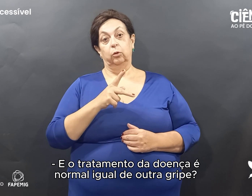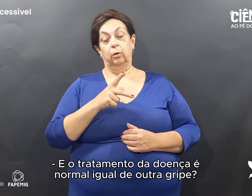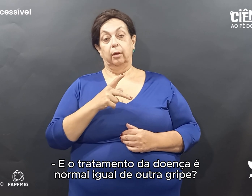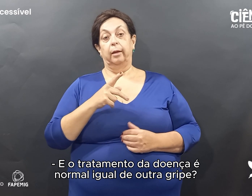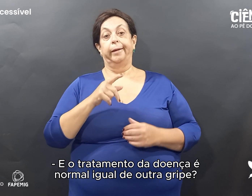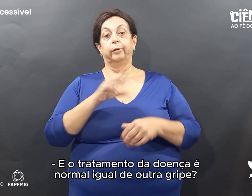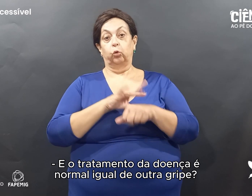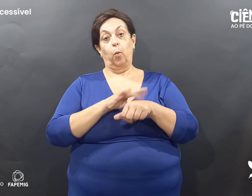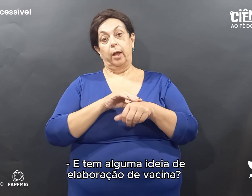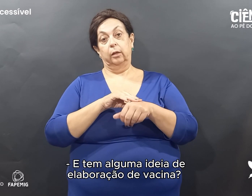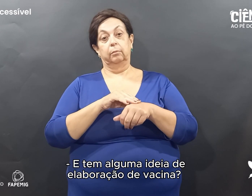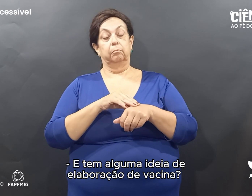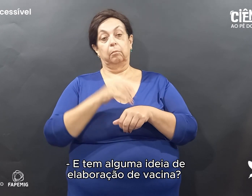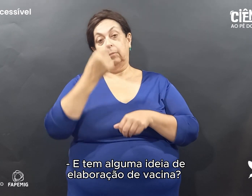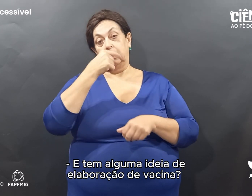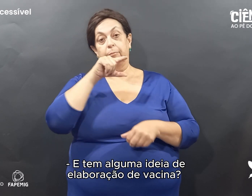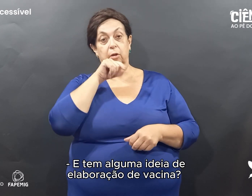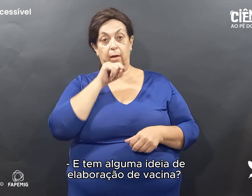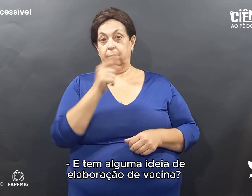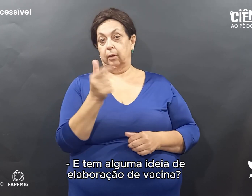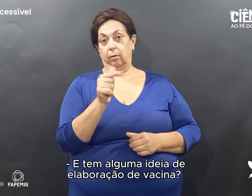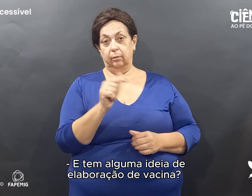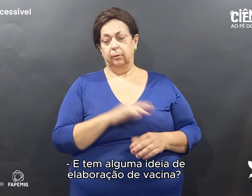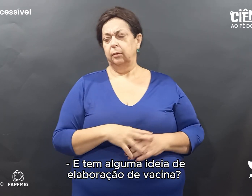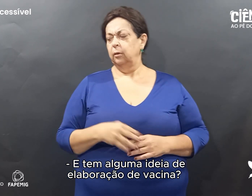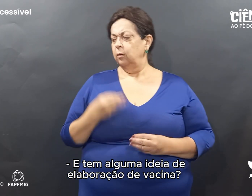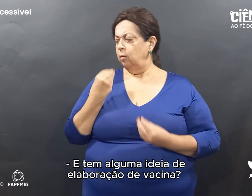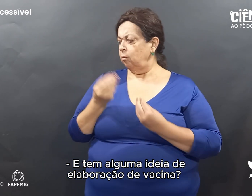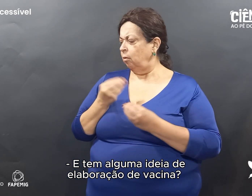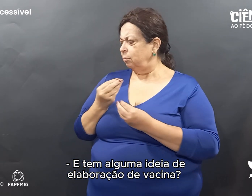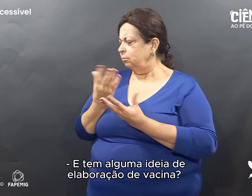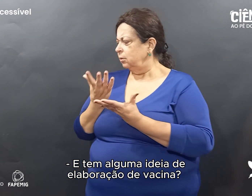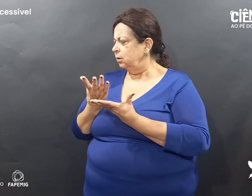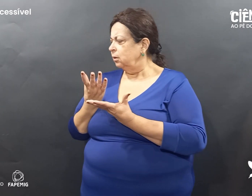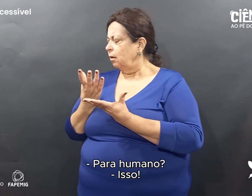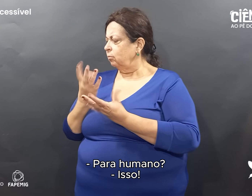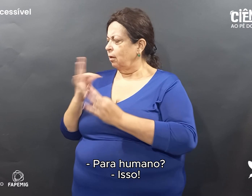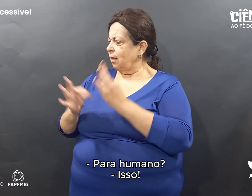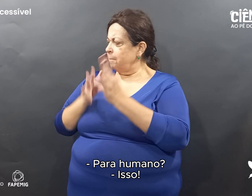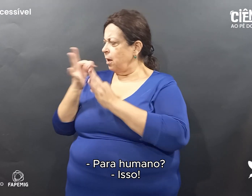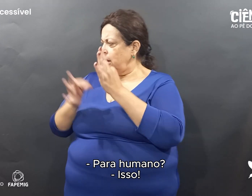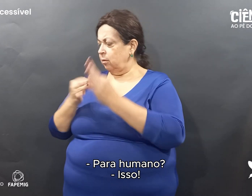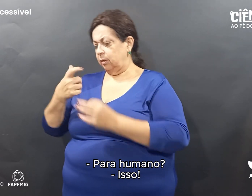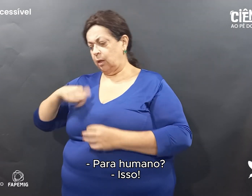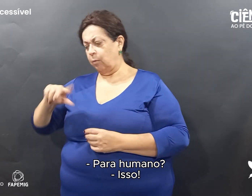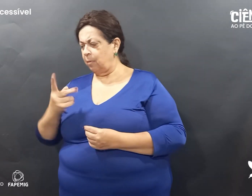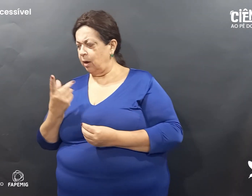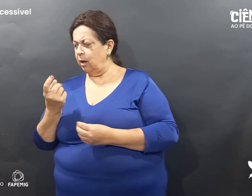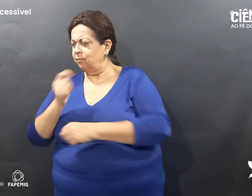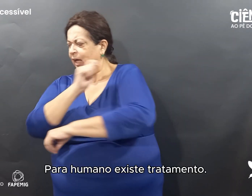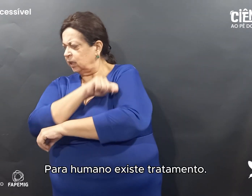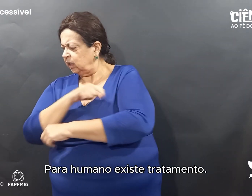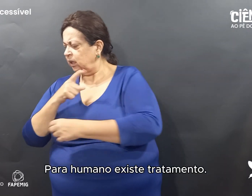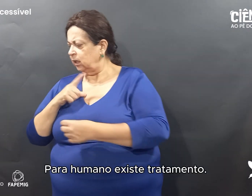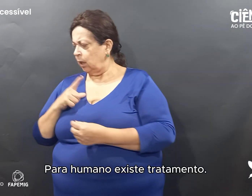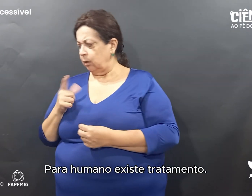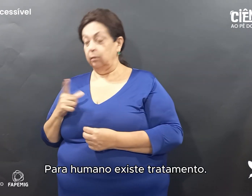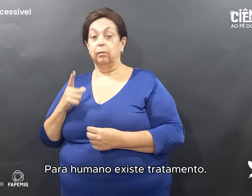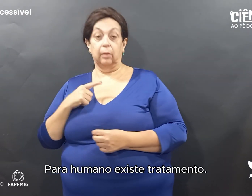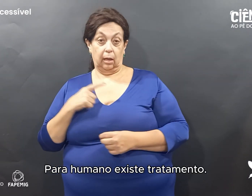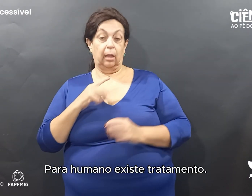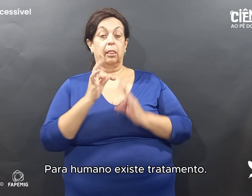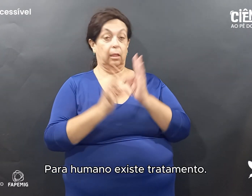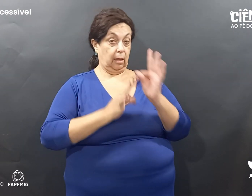normal igual de outra gripe e tem alguma ideia de elaboração de vacina? Para humano? Isso. Para humano